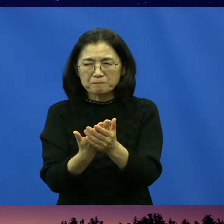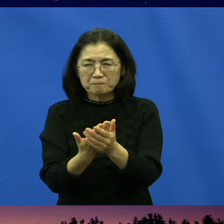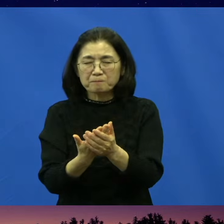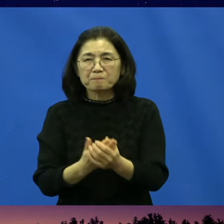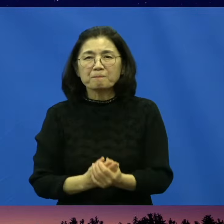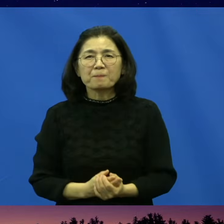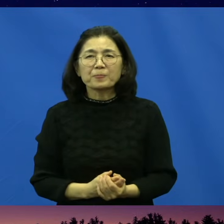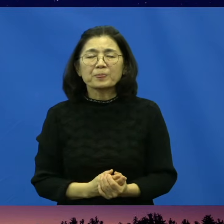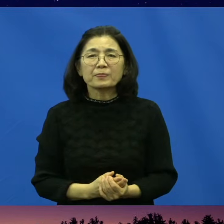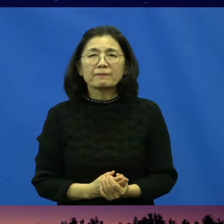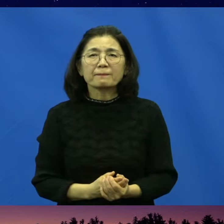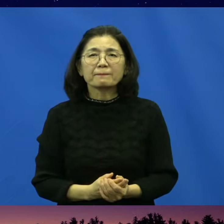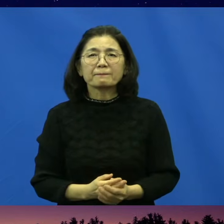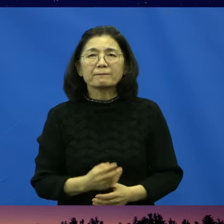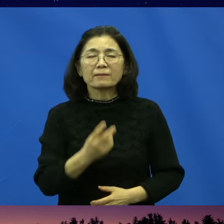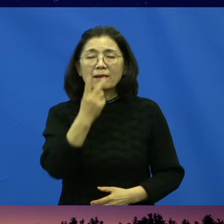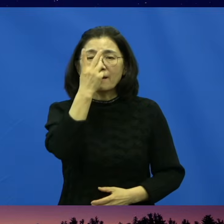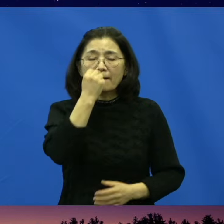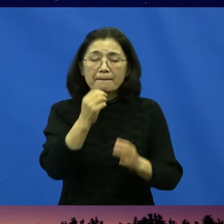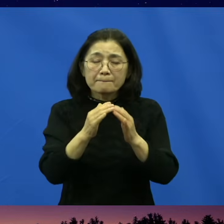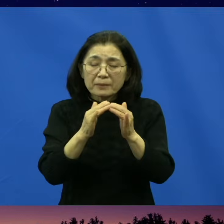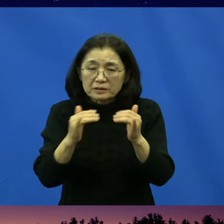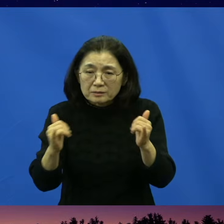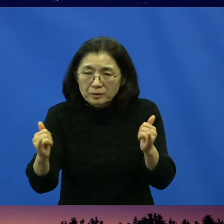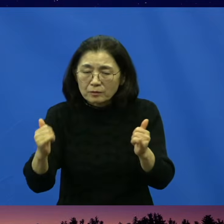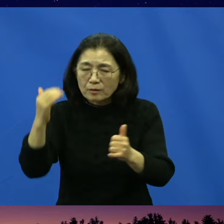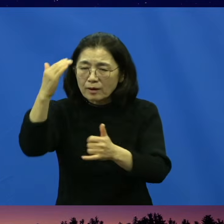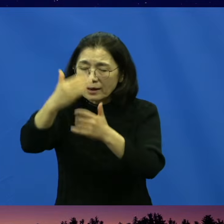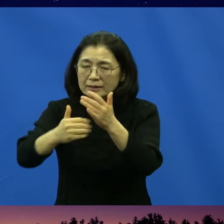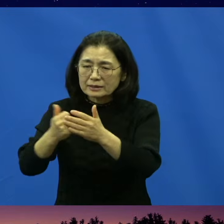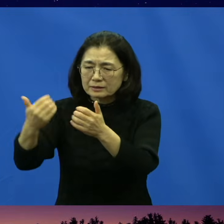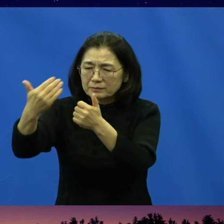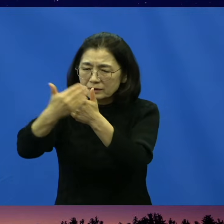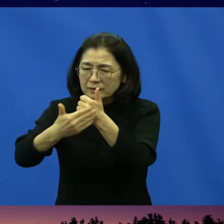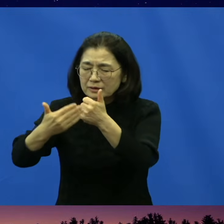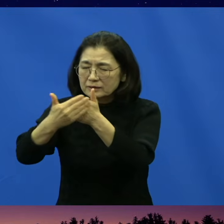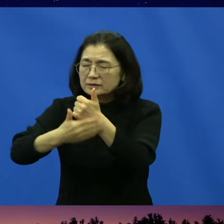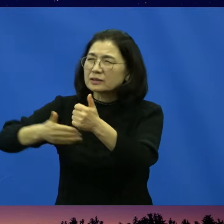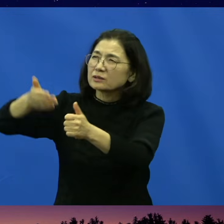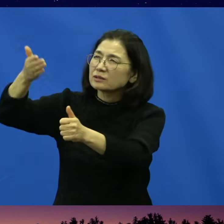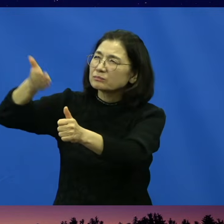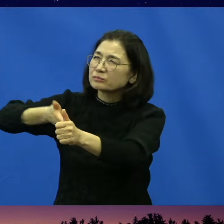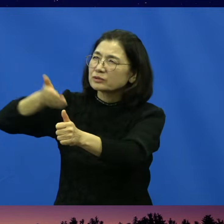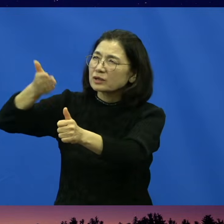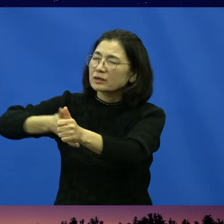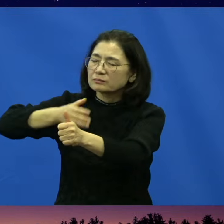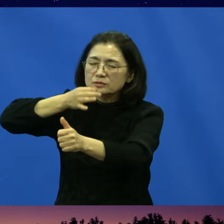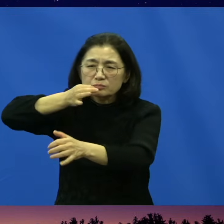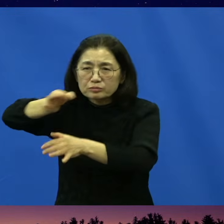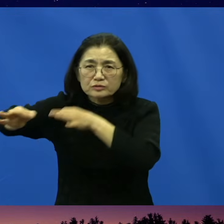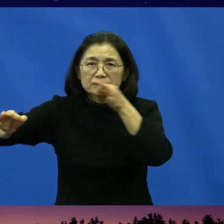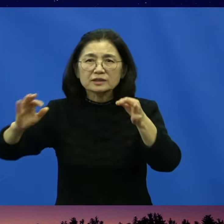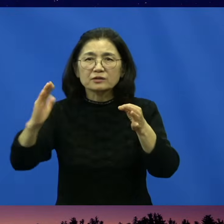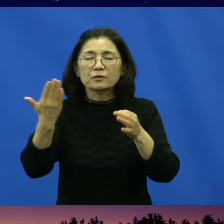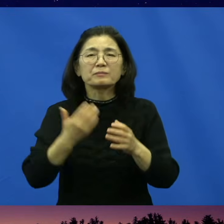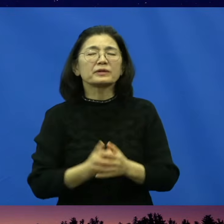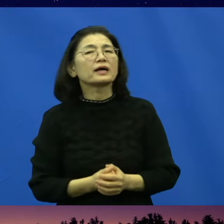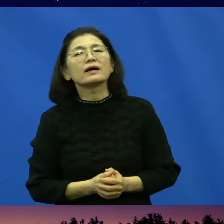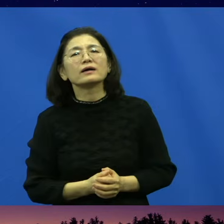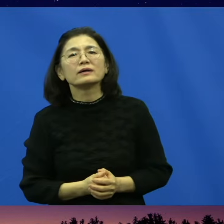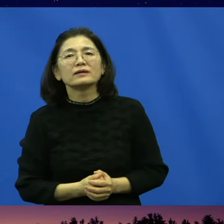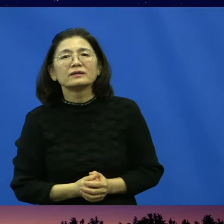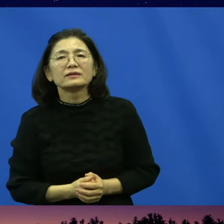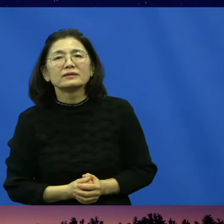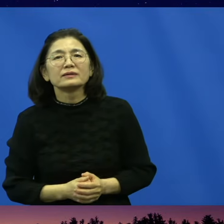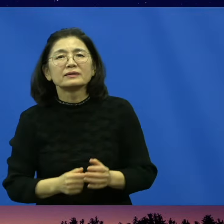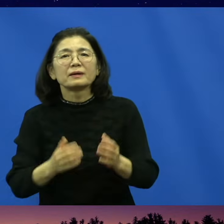그런데 바디메오가 이 예수님의 은총을 구하면서 부르짖는 과정이 참 순탄치만은 않습니다. 48절 말씀 함께 읽어보겠습니다.